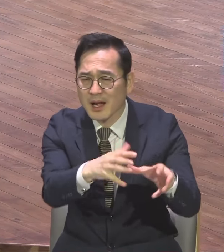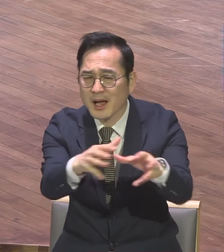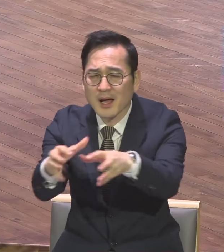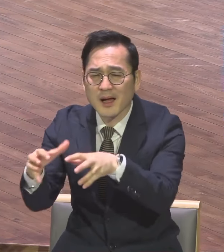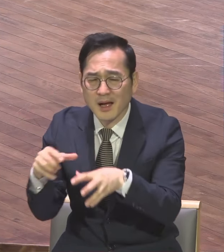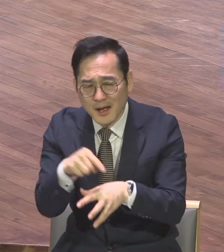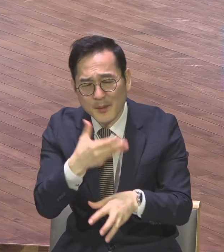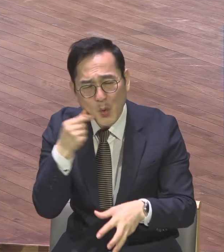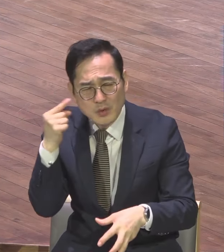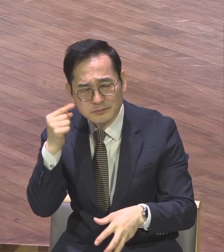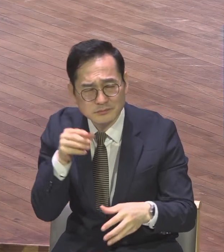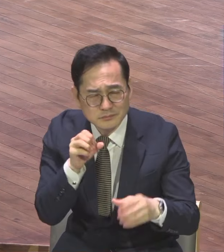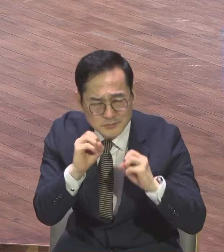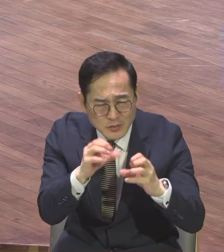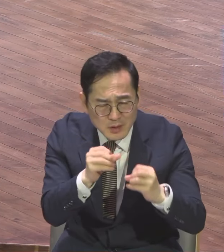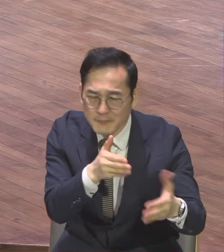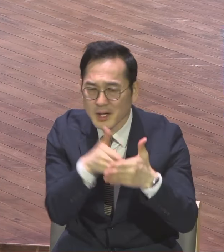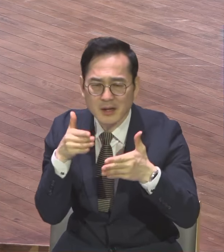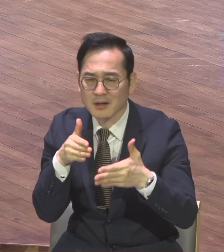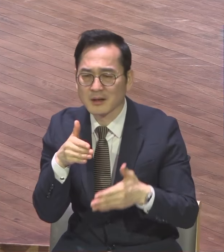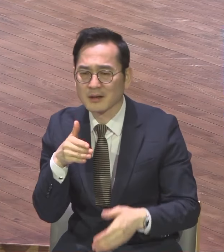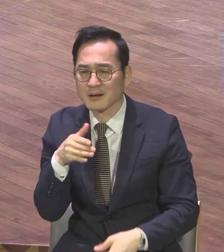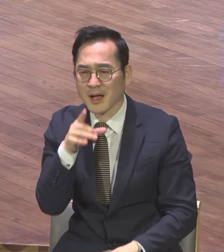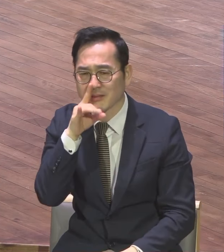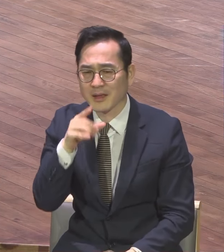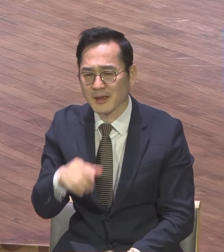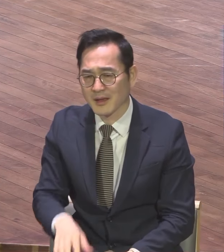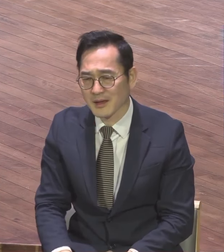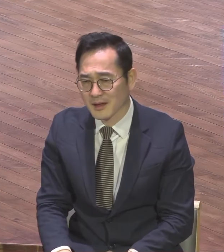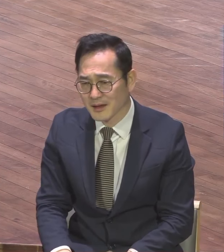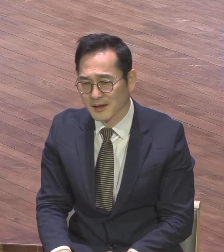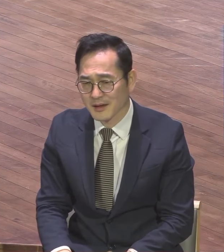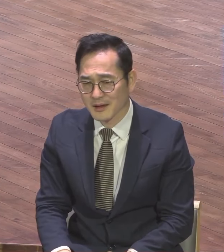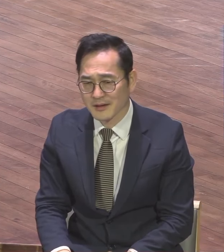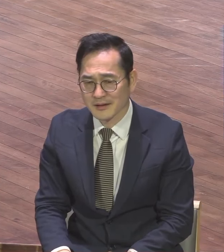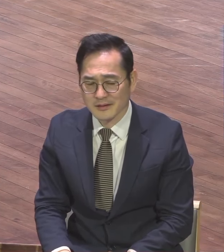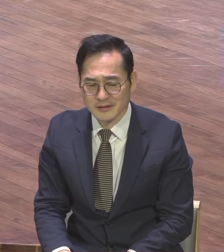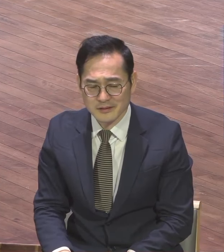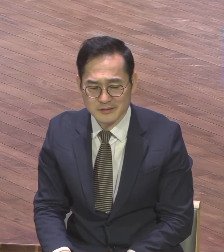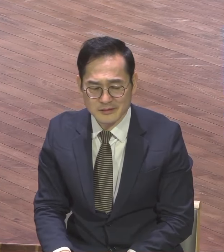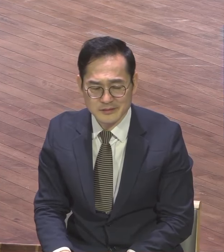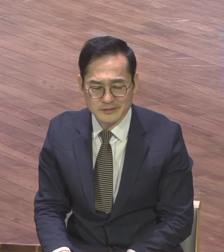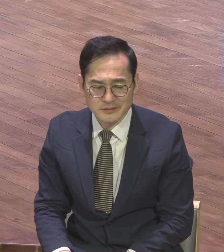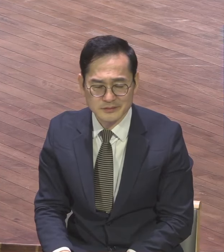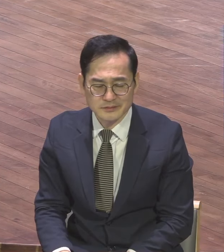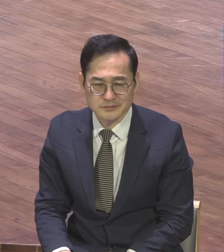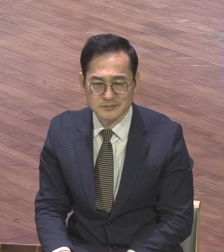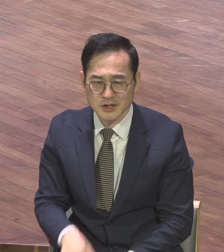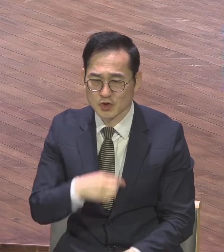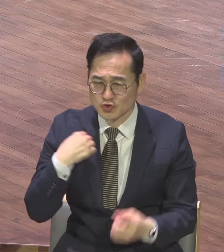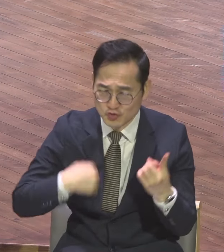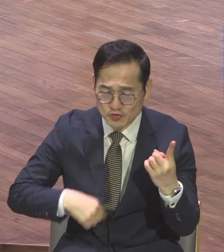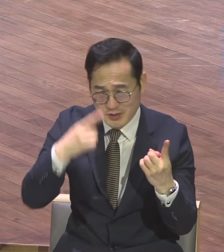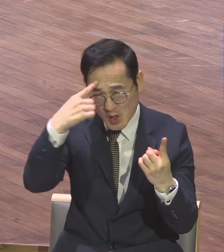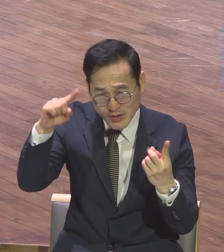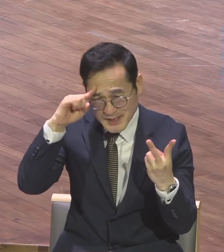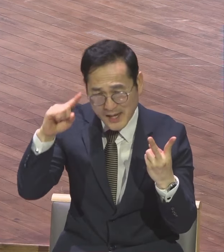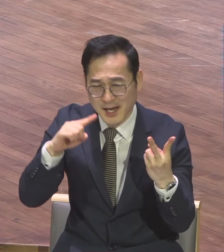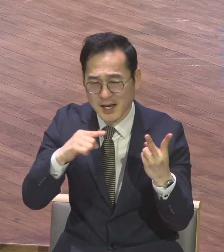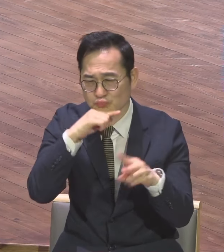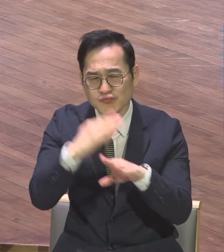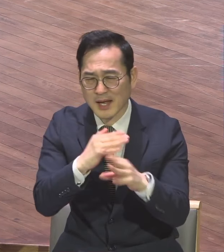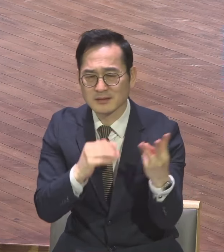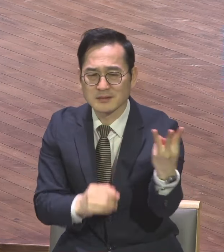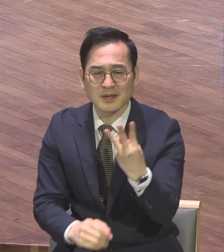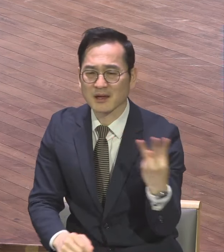선교사들이 다 쫓겨나고 있습니다. 뭐 러시아도 쫓겨나고 중국도 북한은 말 것도 없고 이 세 나라가 지금 완전히